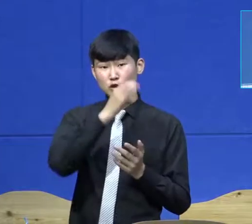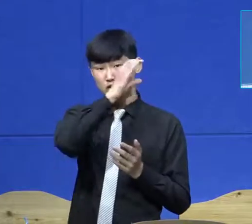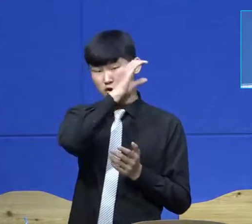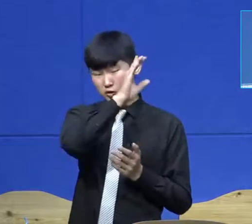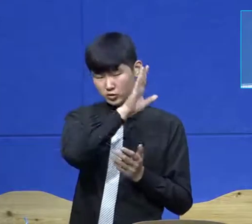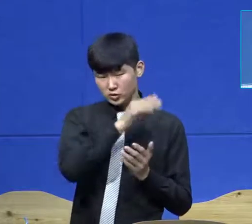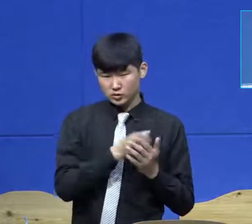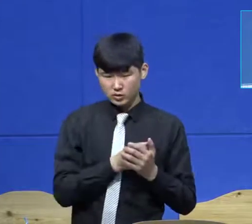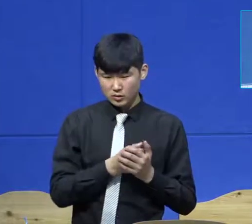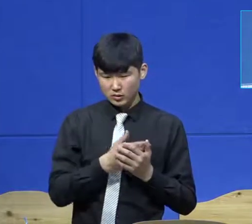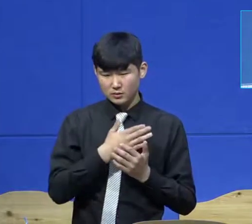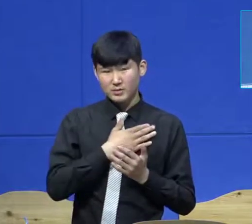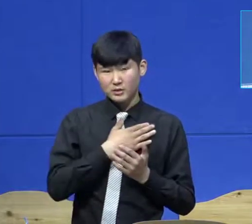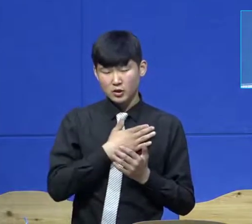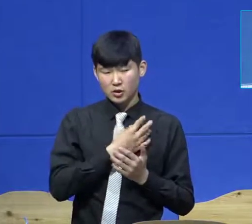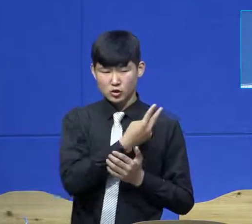манай